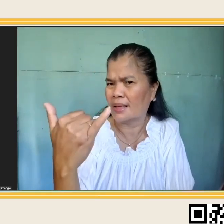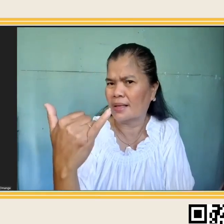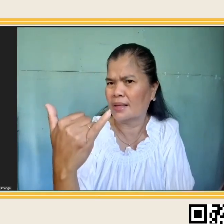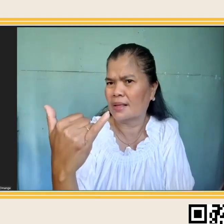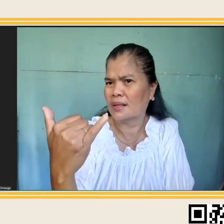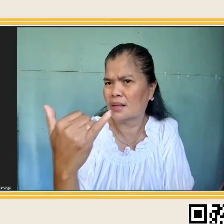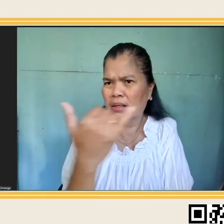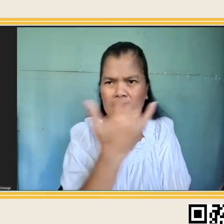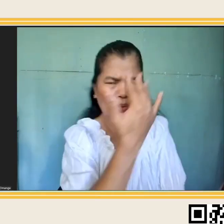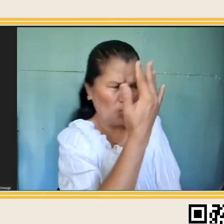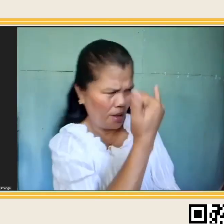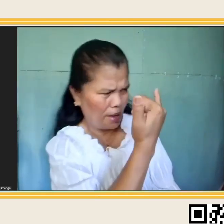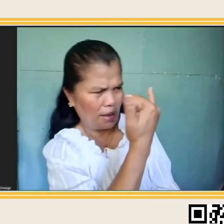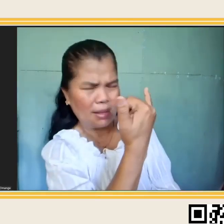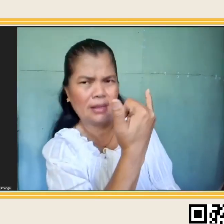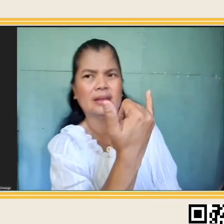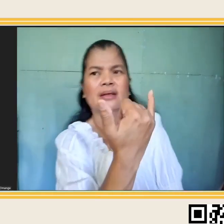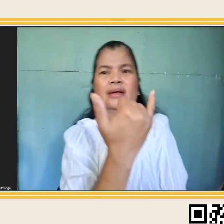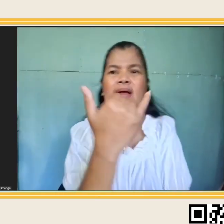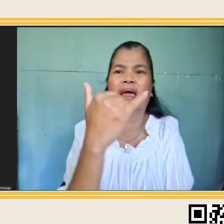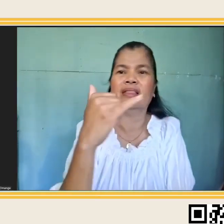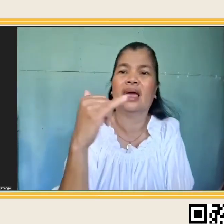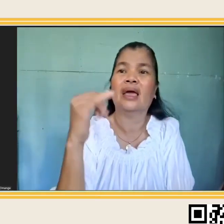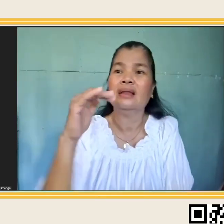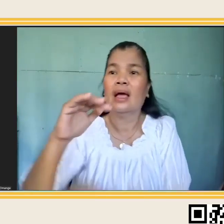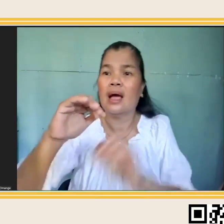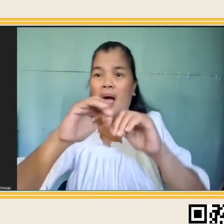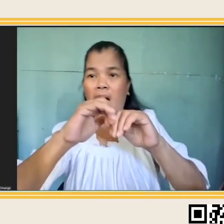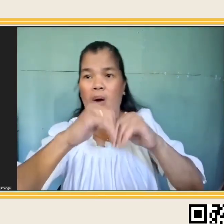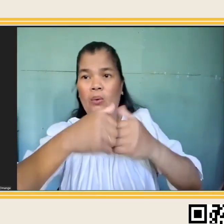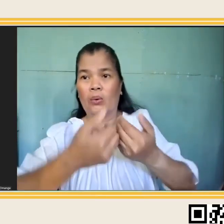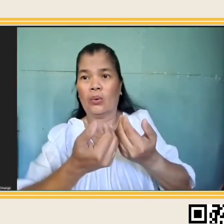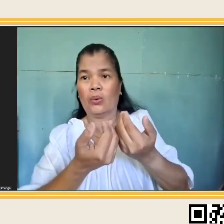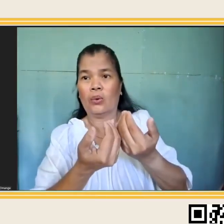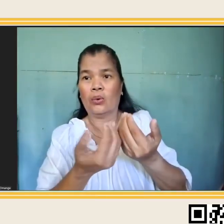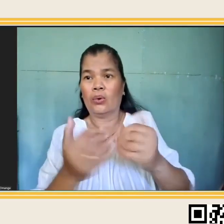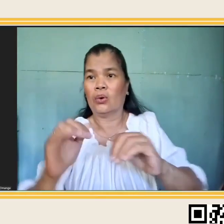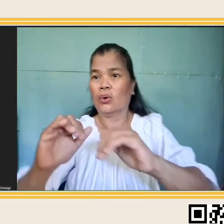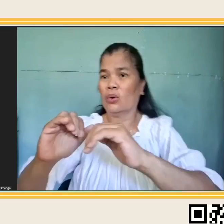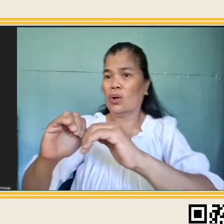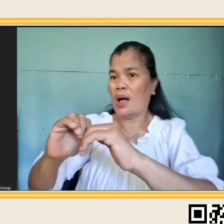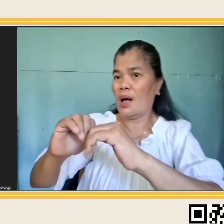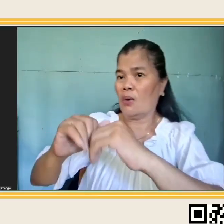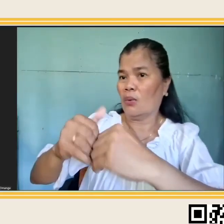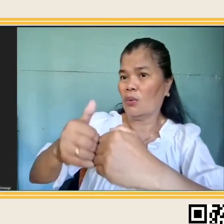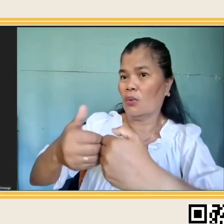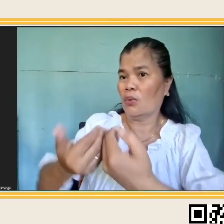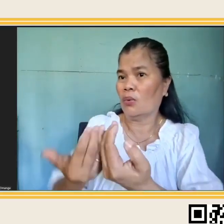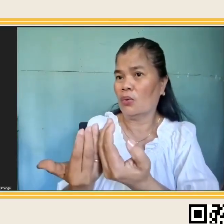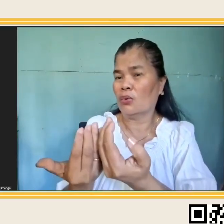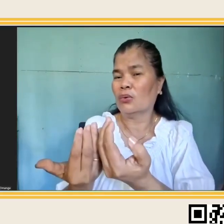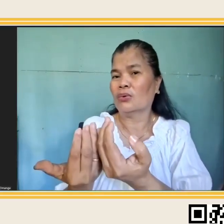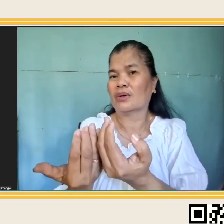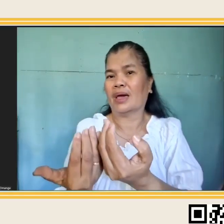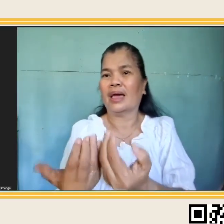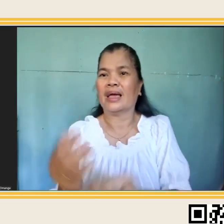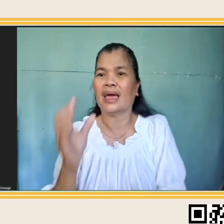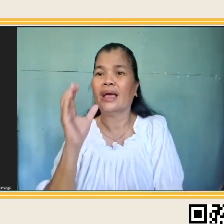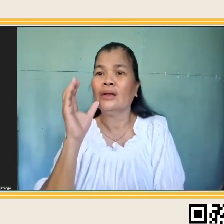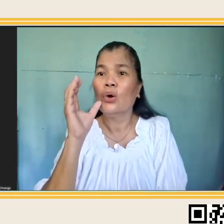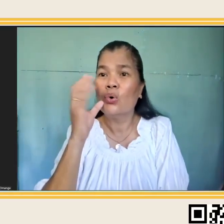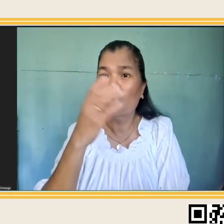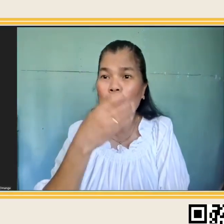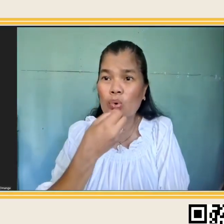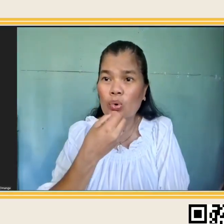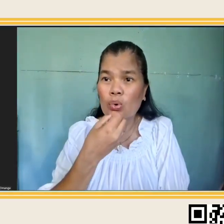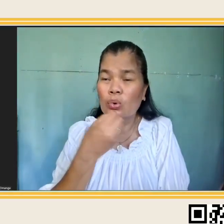Why? Why? And then, how? How? Okay,